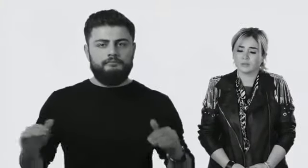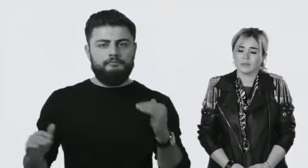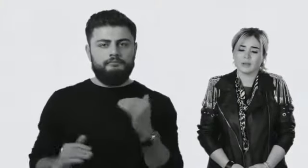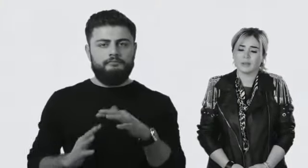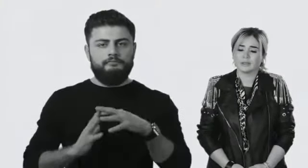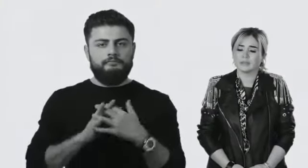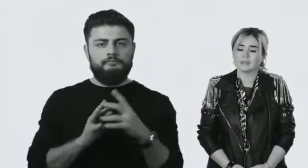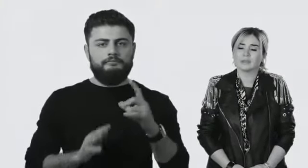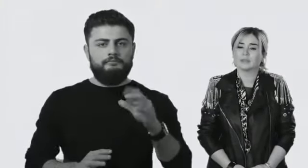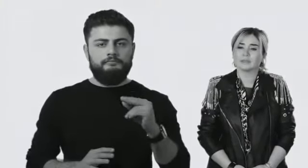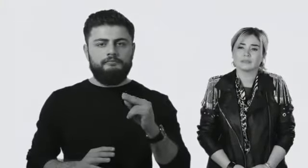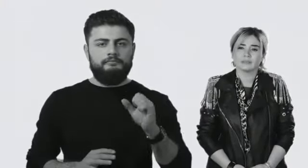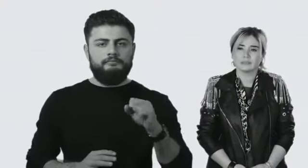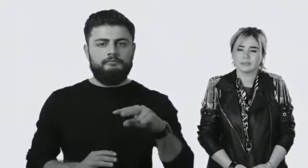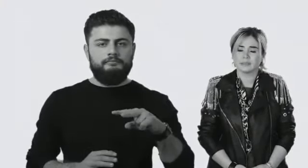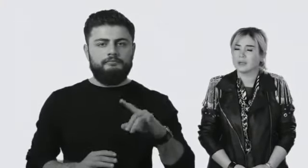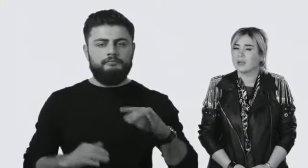bacalı körpələri